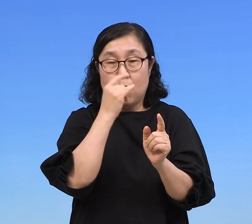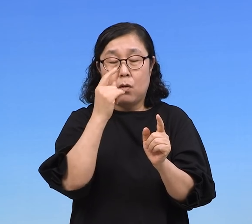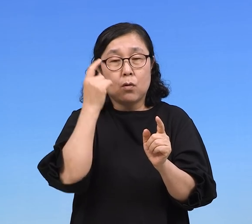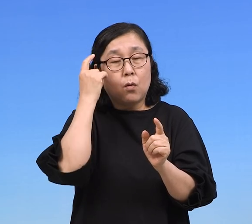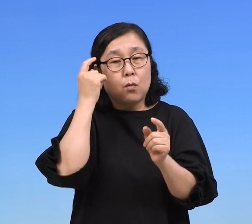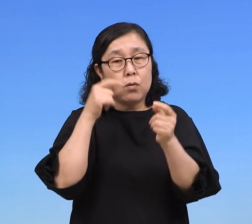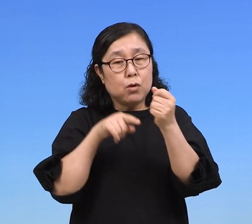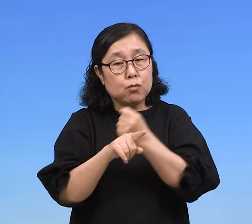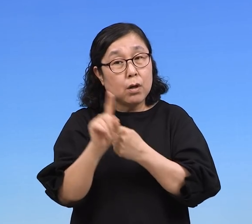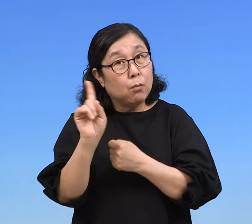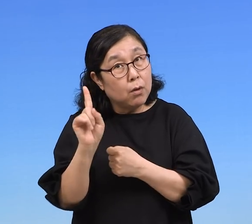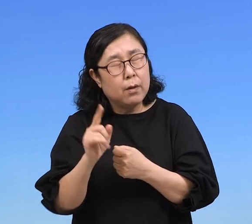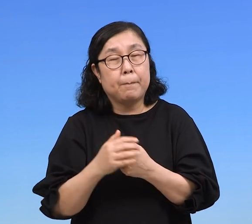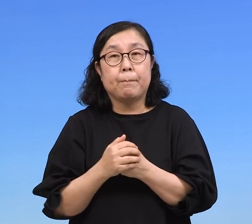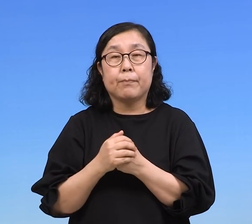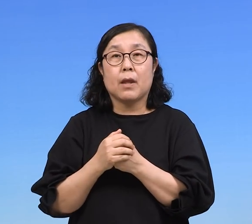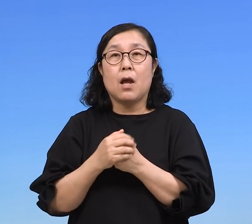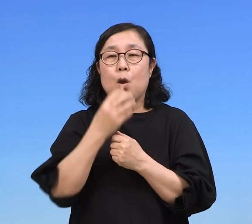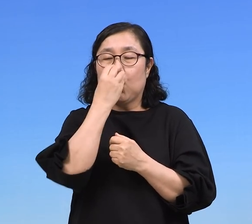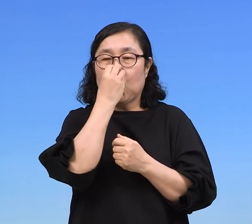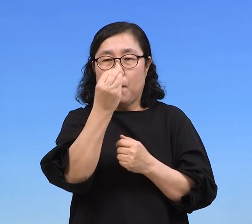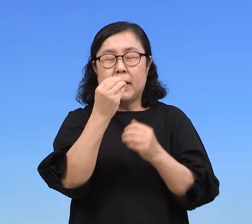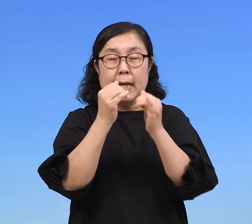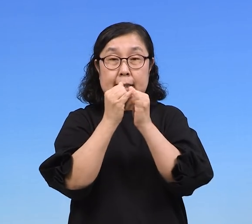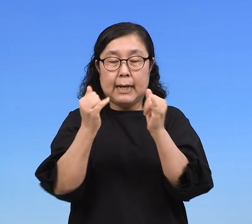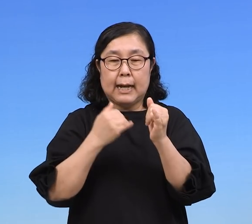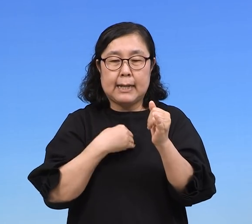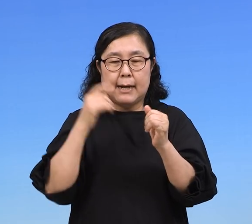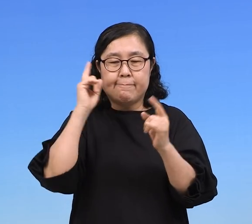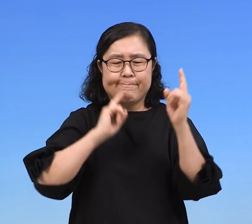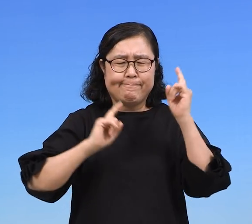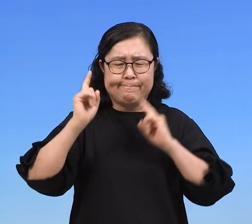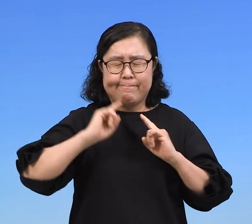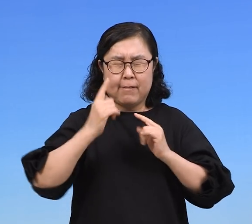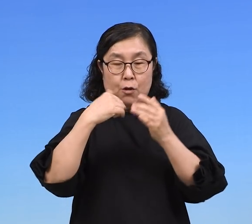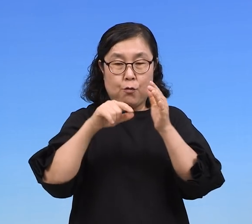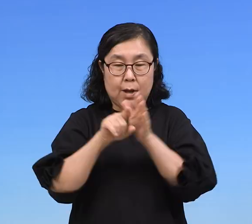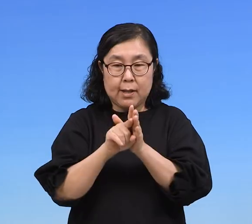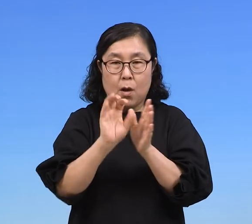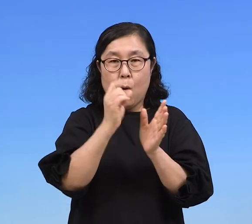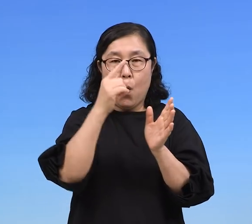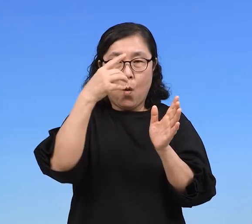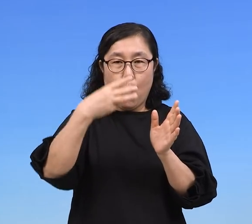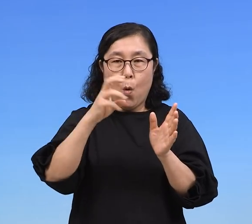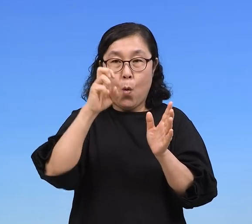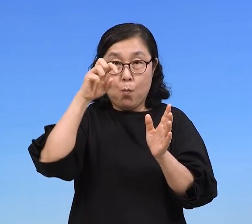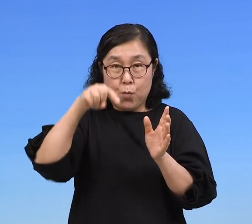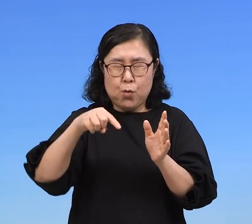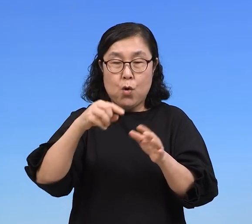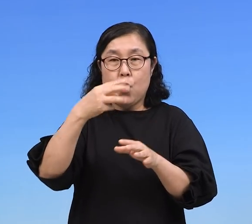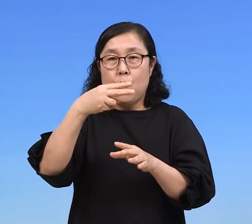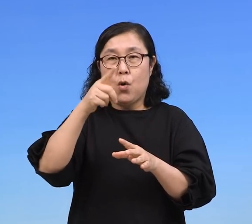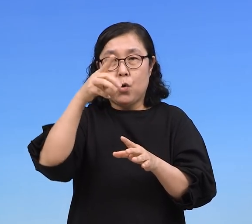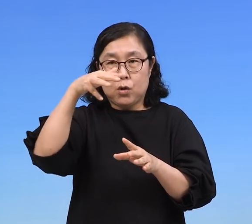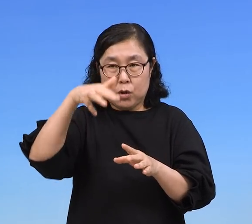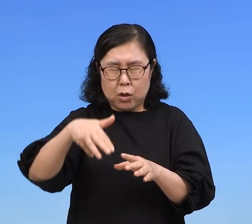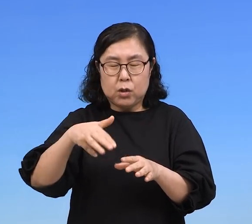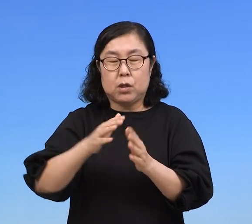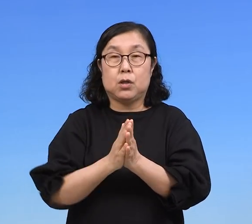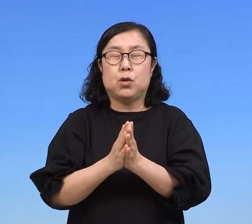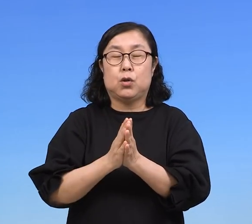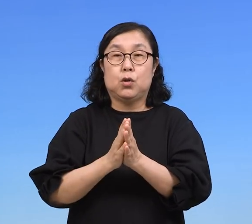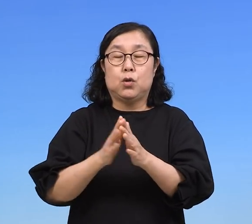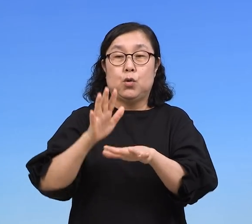일어나느냐? 시편 140편 5절에 보니까 교만한 자가 나를 해하려고 올무와 줄을 놓으며 길